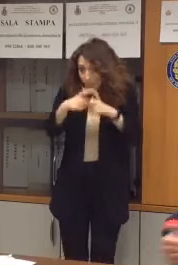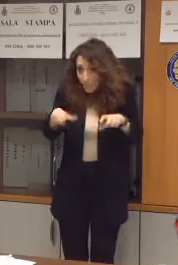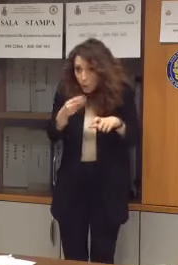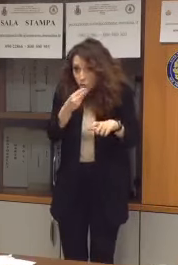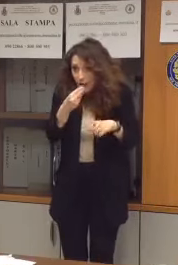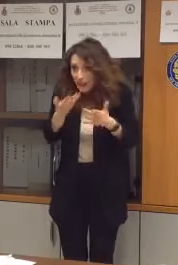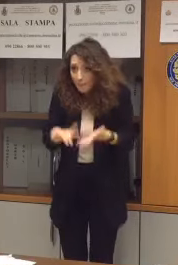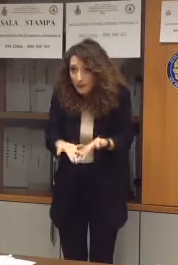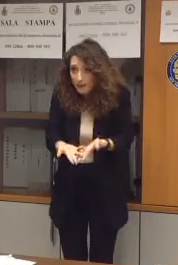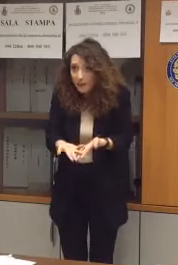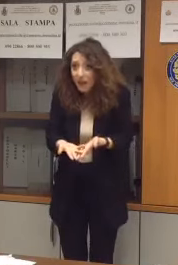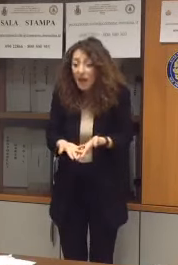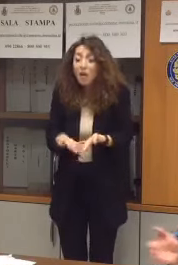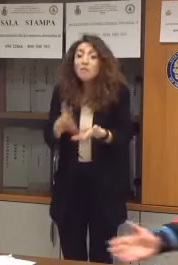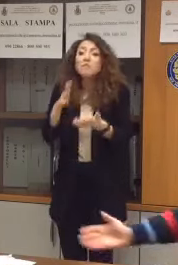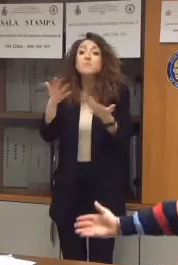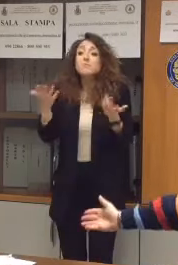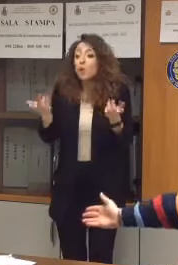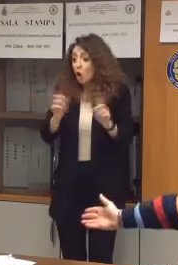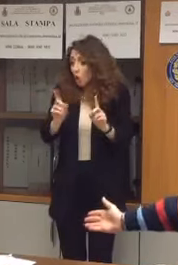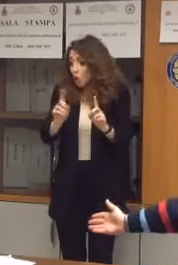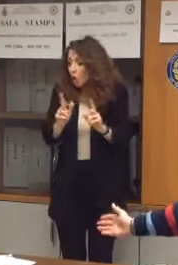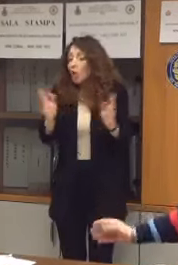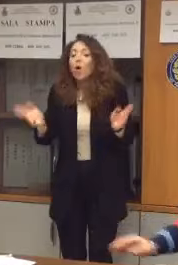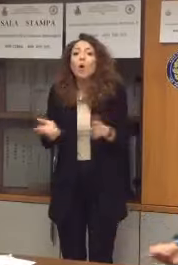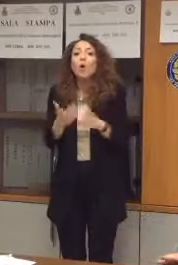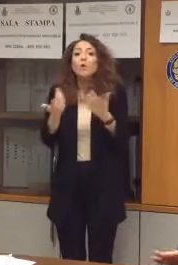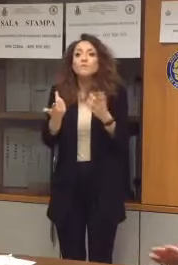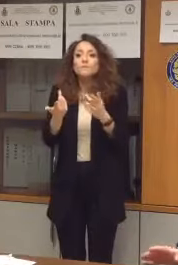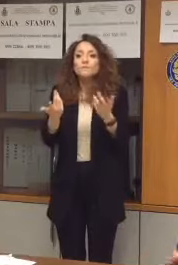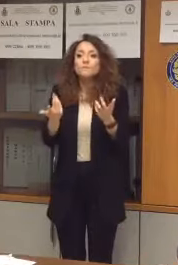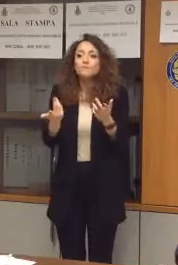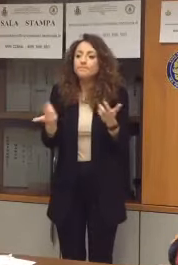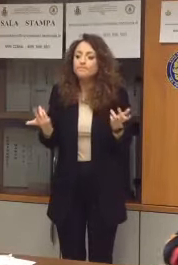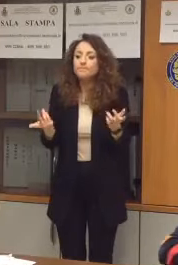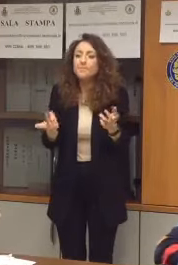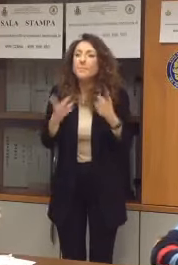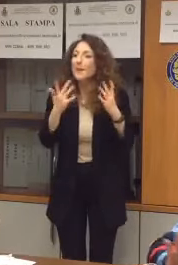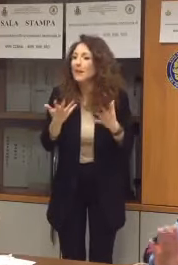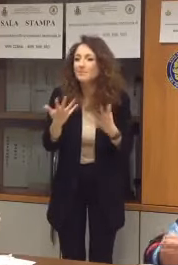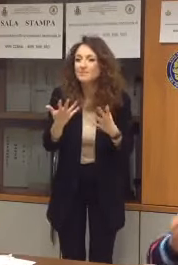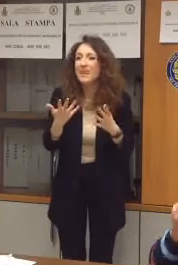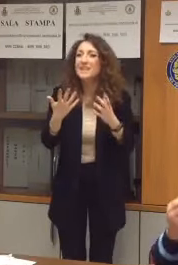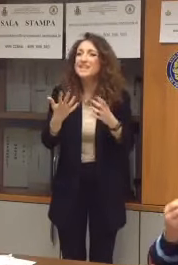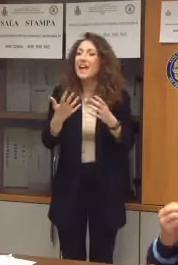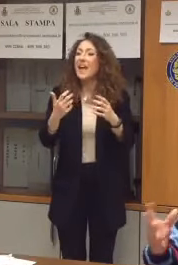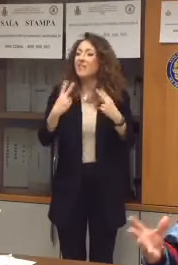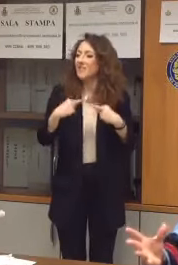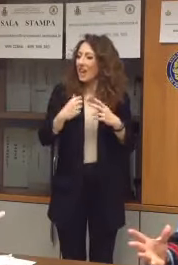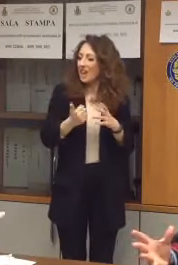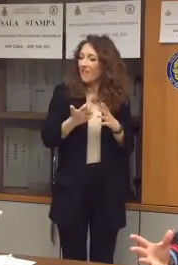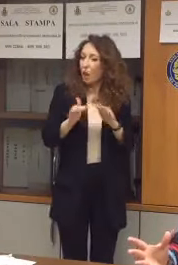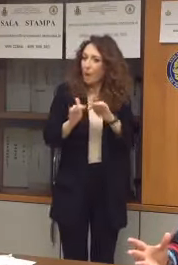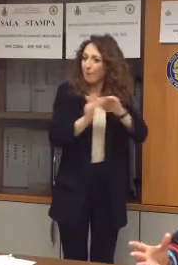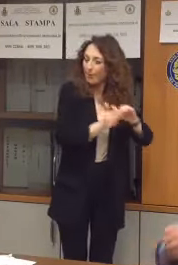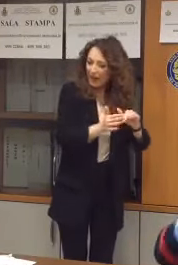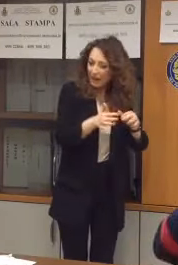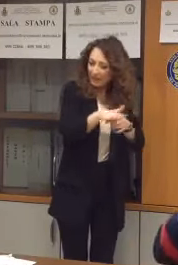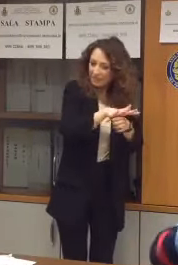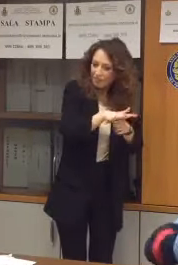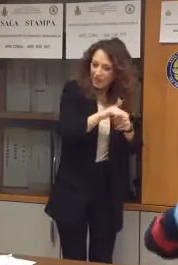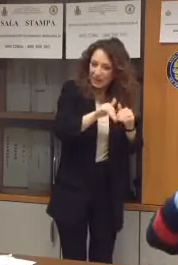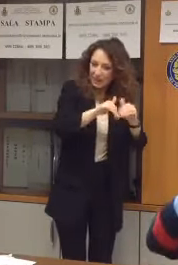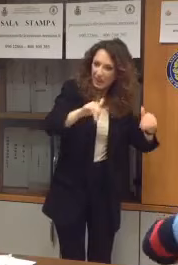alimentare, forse andrà per quello delle bollette. Anche se lei vive magari a parte, quindi, però risulta ufficialmente. Ma io non ci posso fare niente. Non possiamo modificare questa